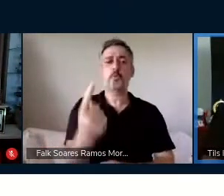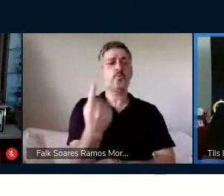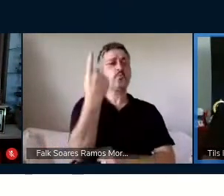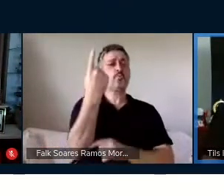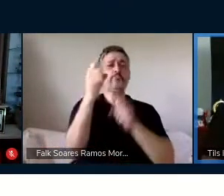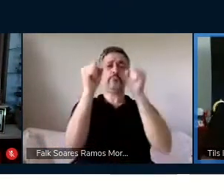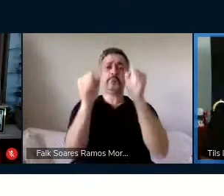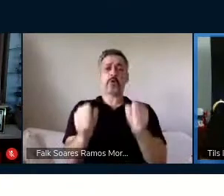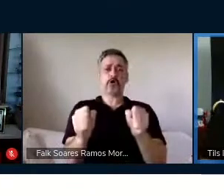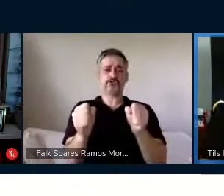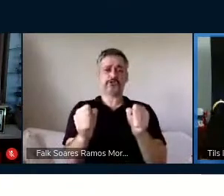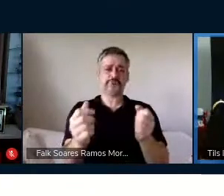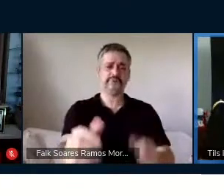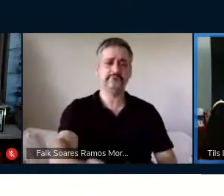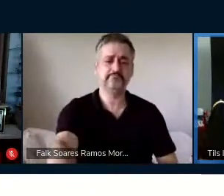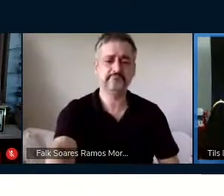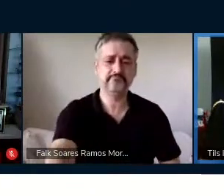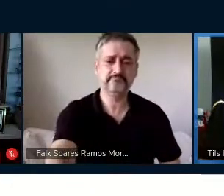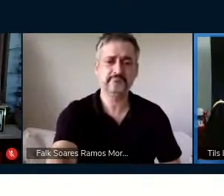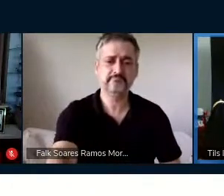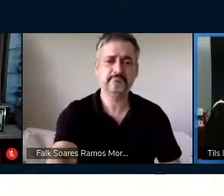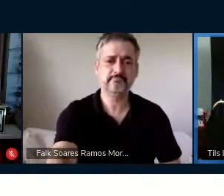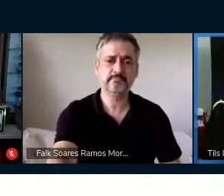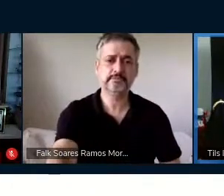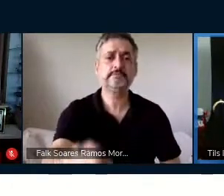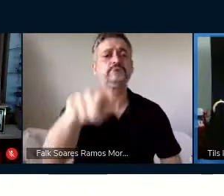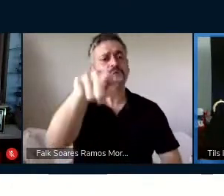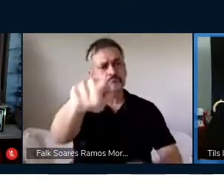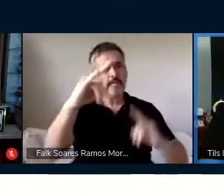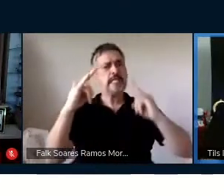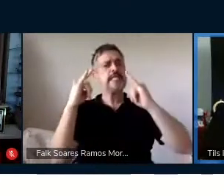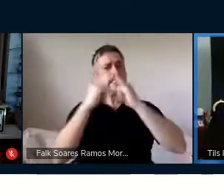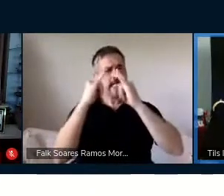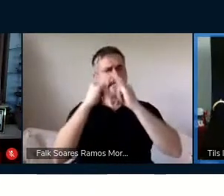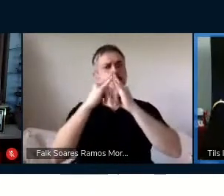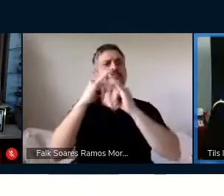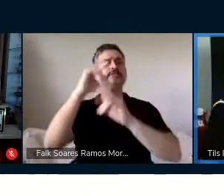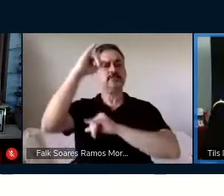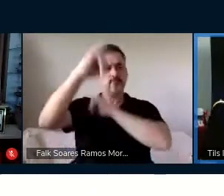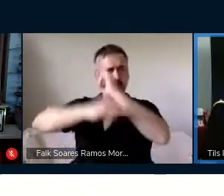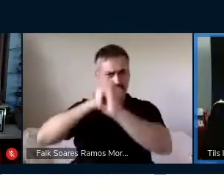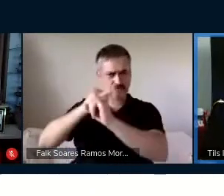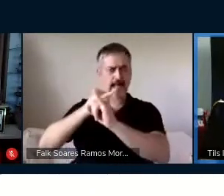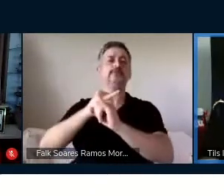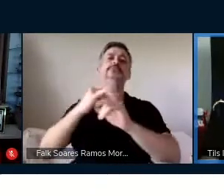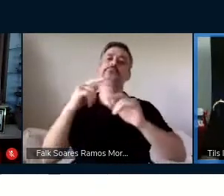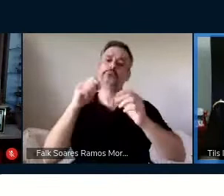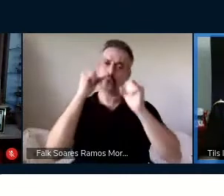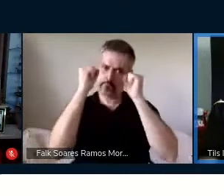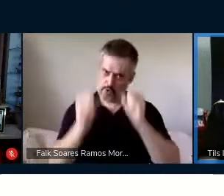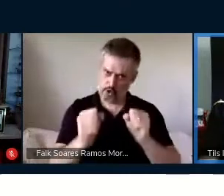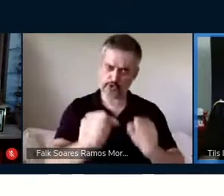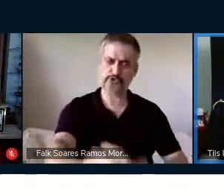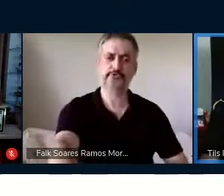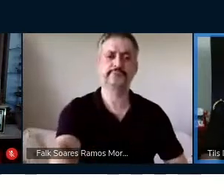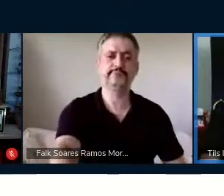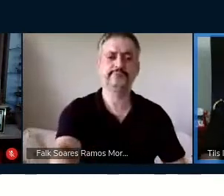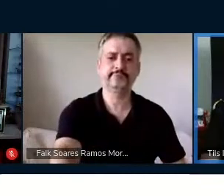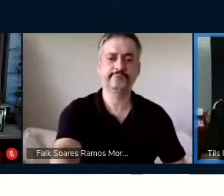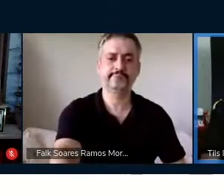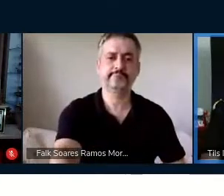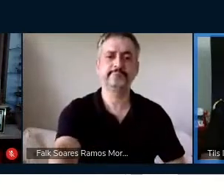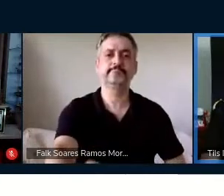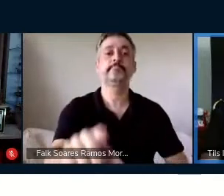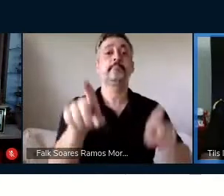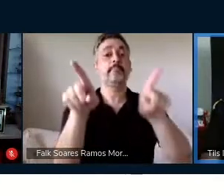de poder do dicionário ilustrado Trilingue de Libras, apresentado por Capovilla, e também do dicionário online